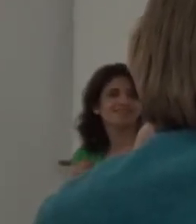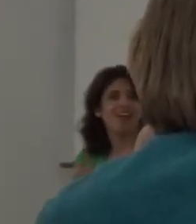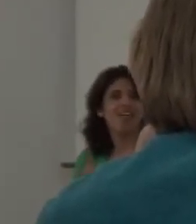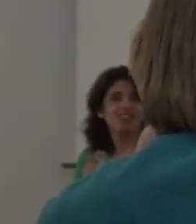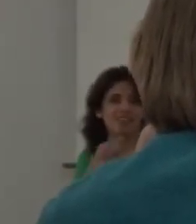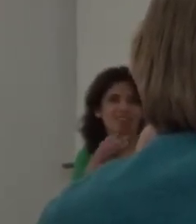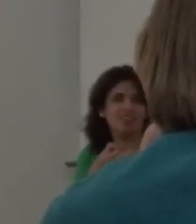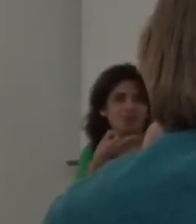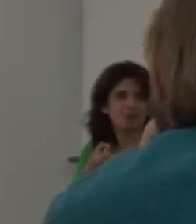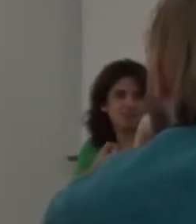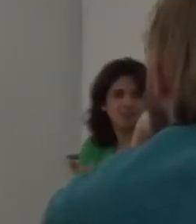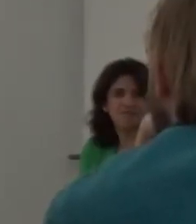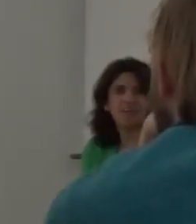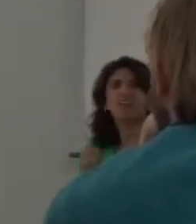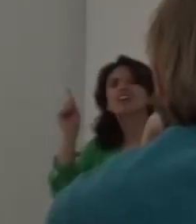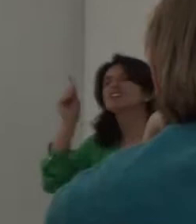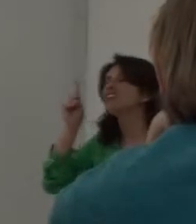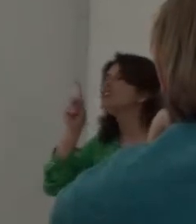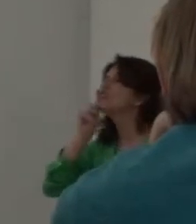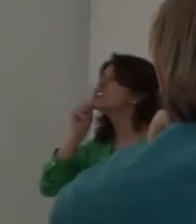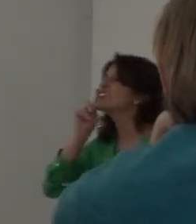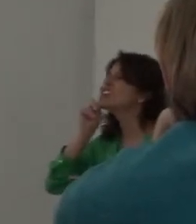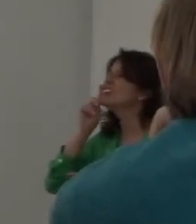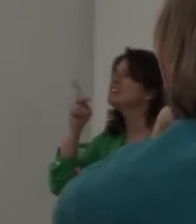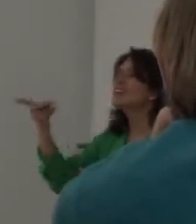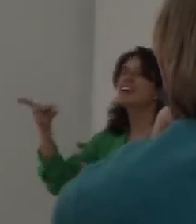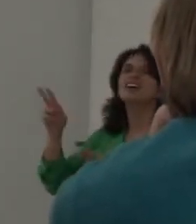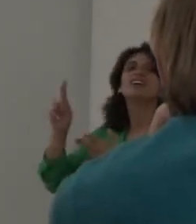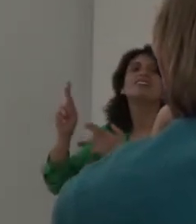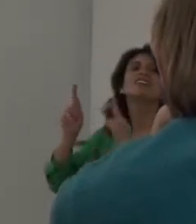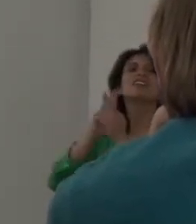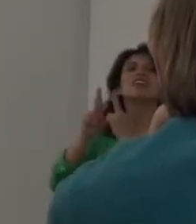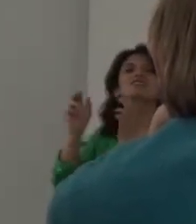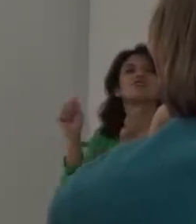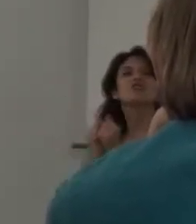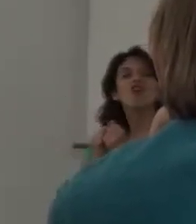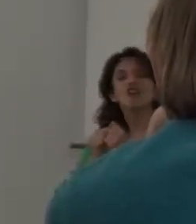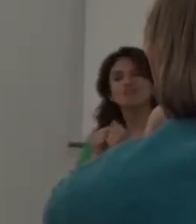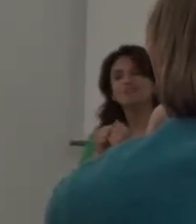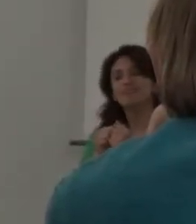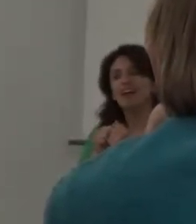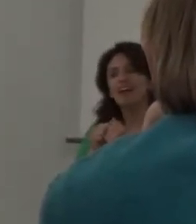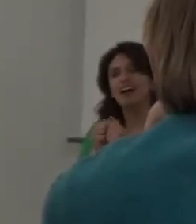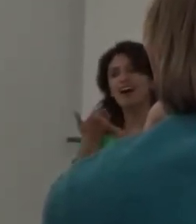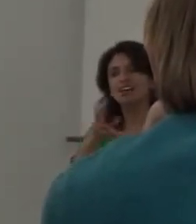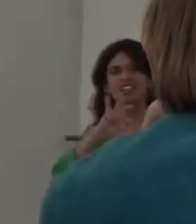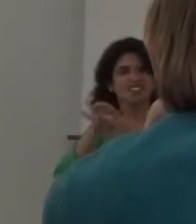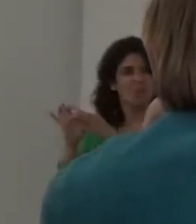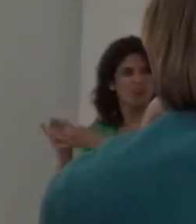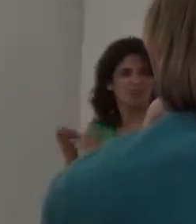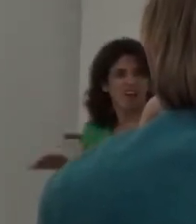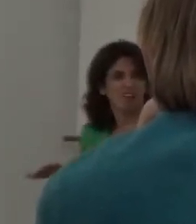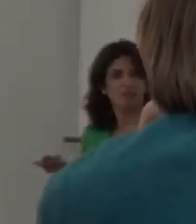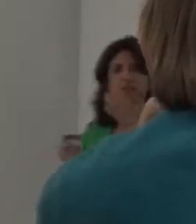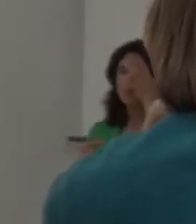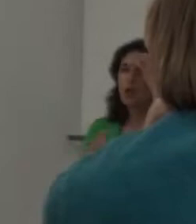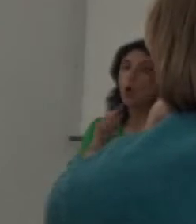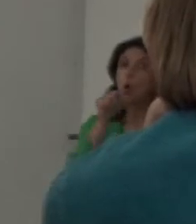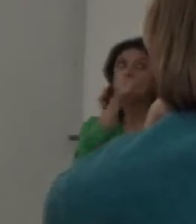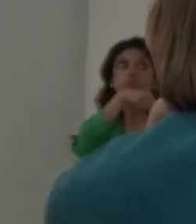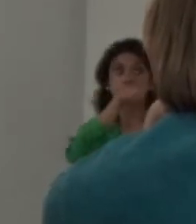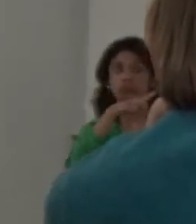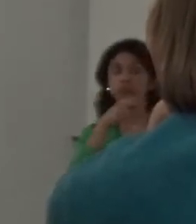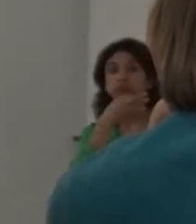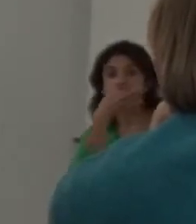competencia, exactamente. Claro, no es gramatical. Exacto, porque ustedes mencionaron ahí que el niño ocupaba